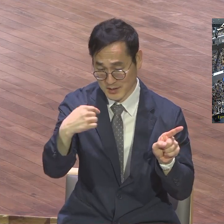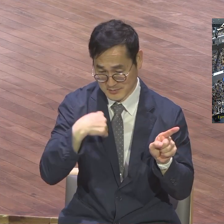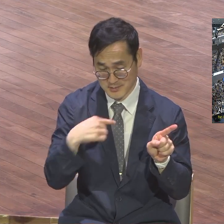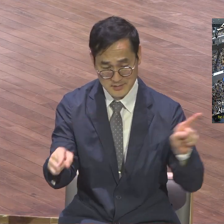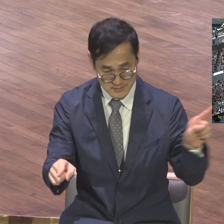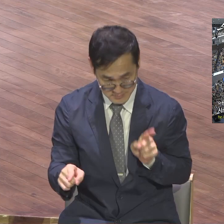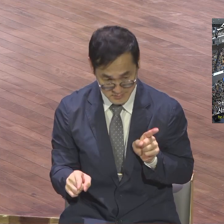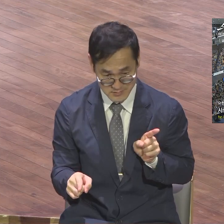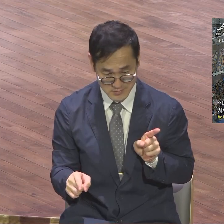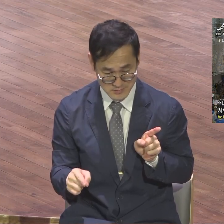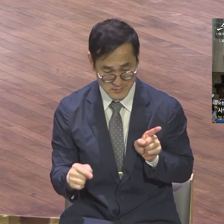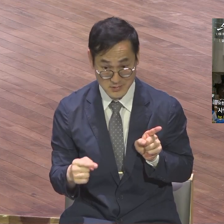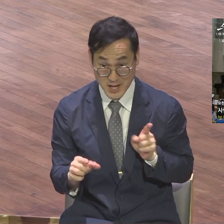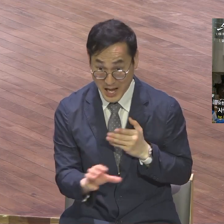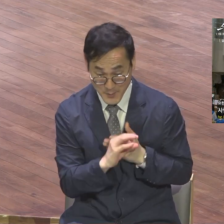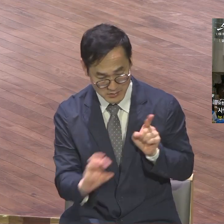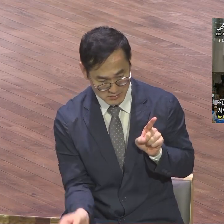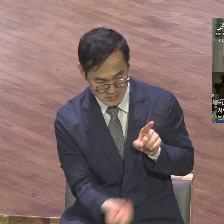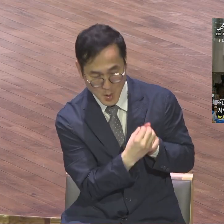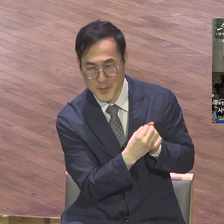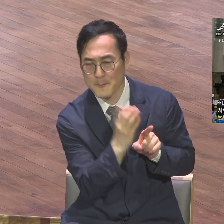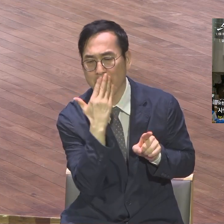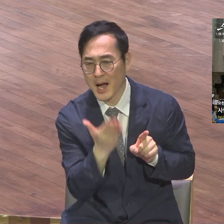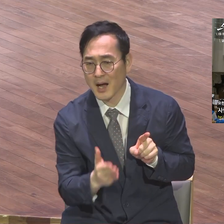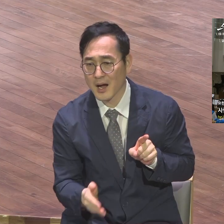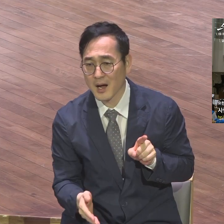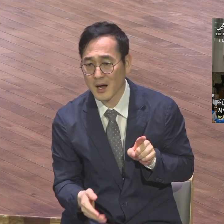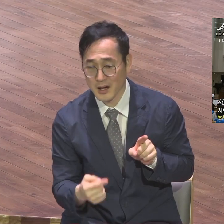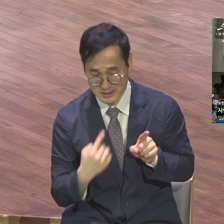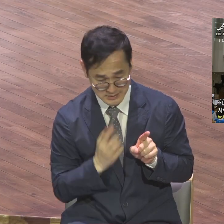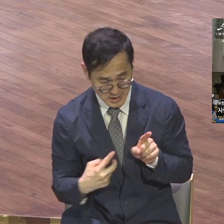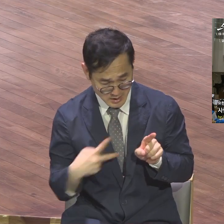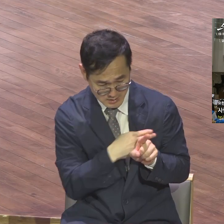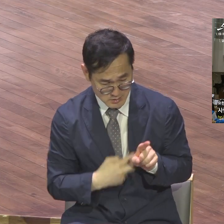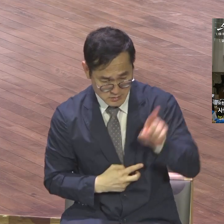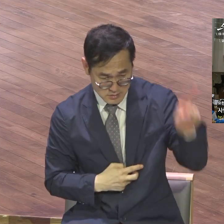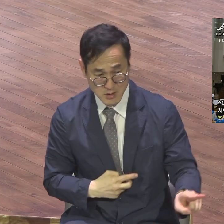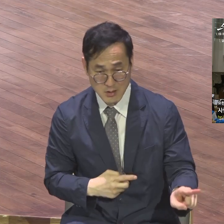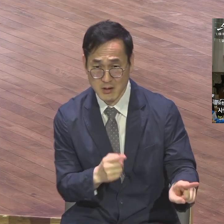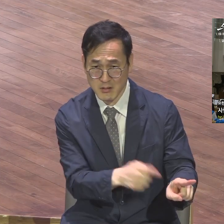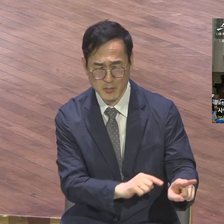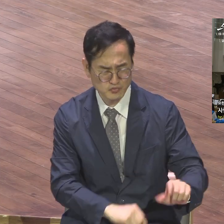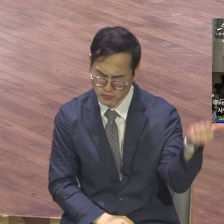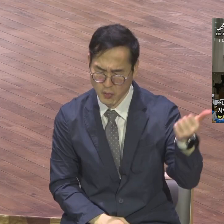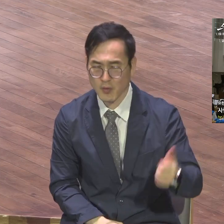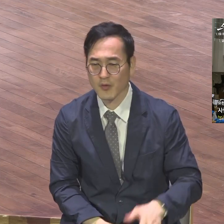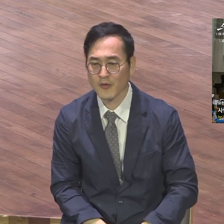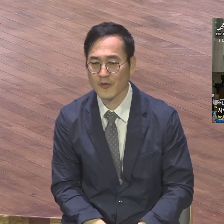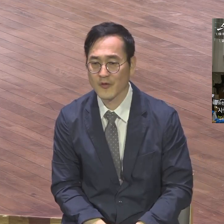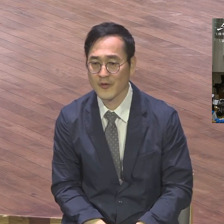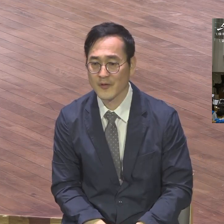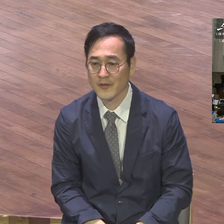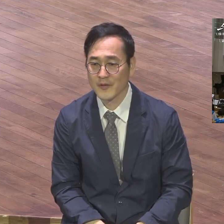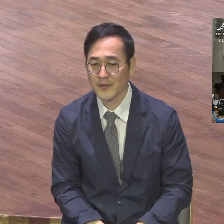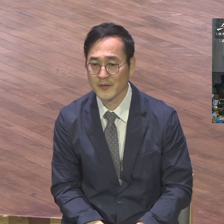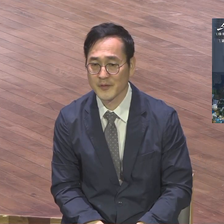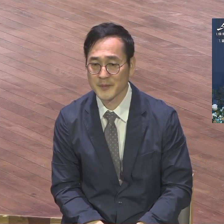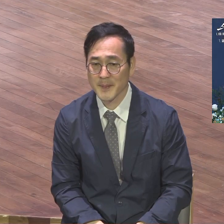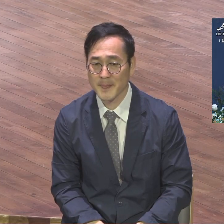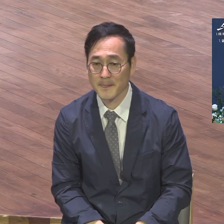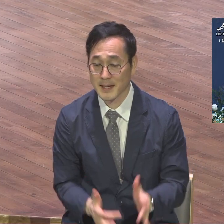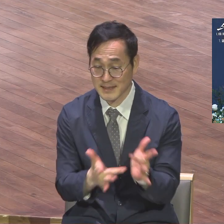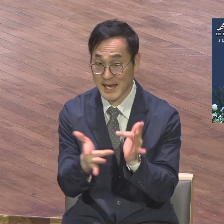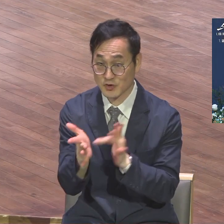그 안에 거하면 사람이 열매를 많이 맺나니 나를 떠나서 너희가 아무것도 할 수 없느니라.